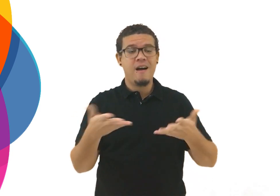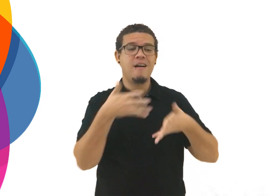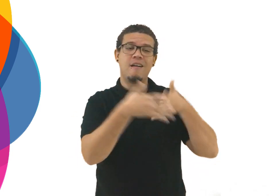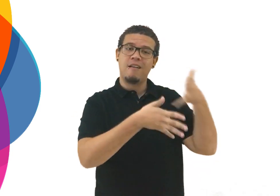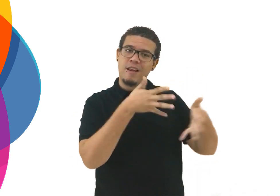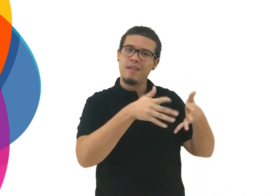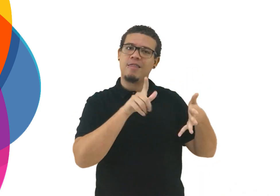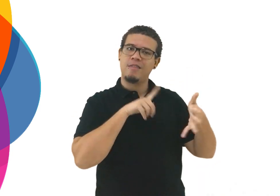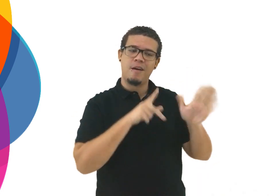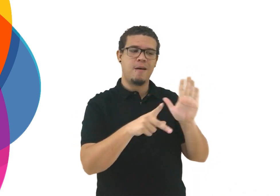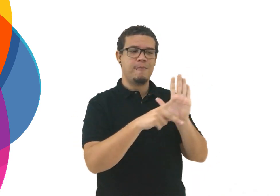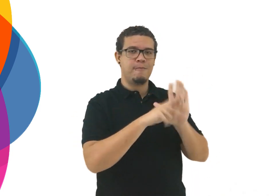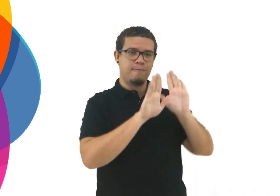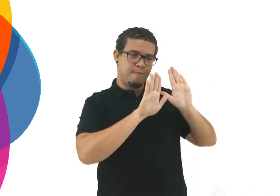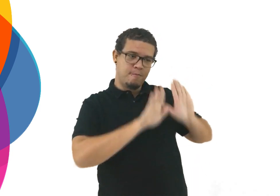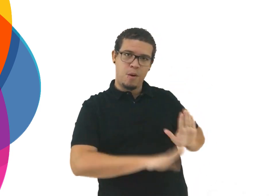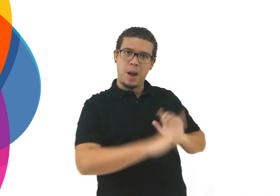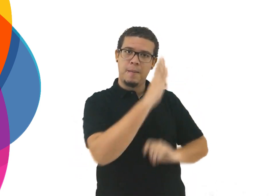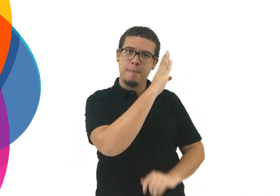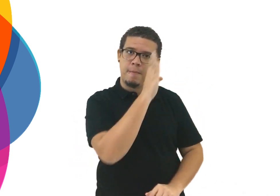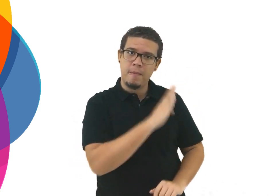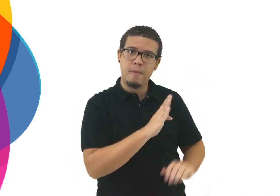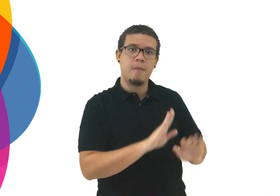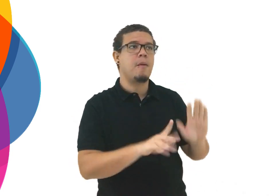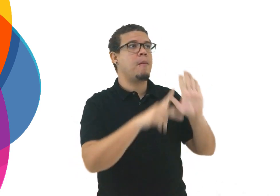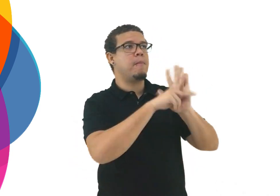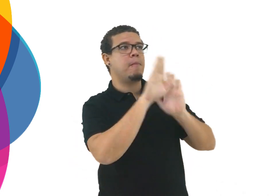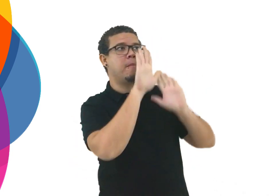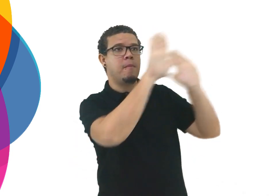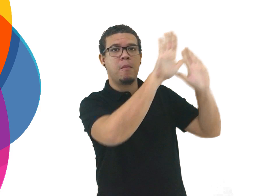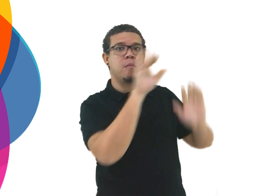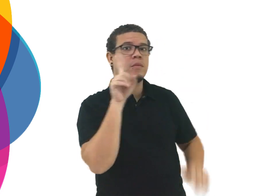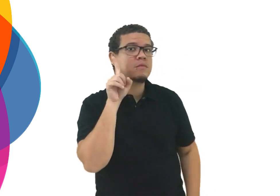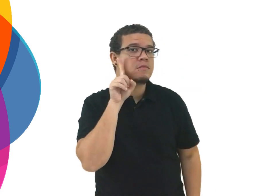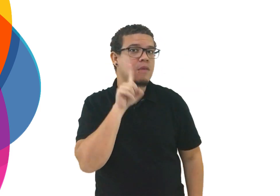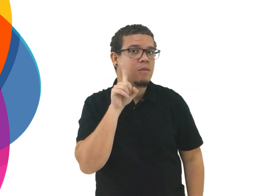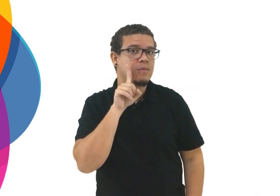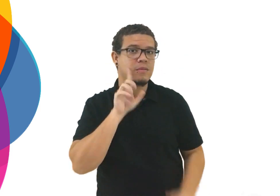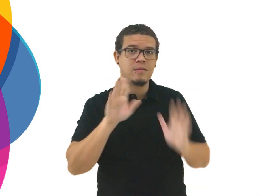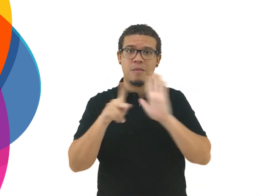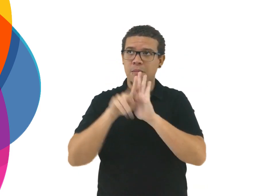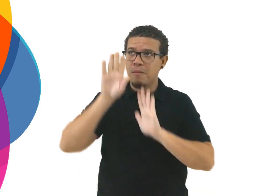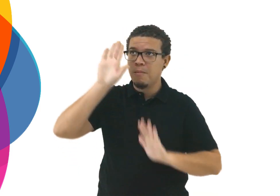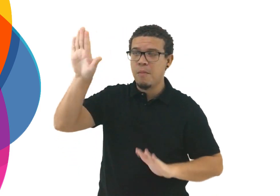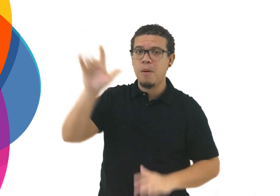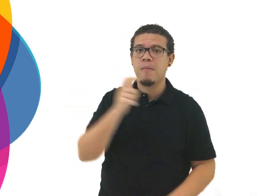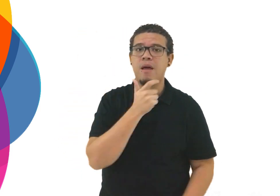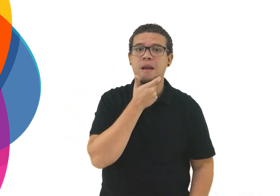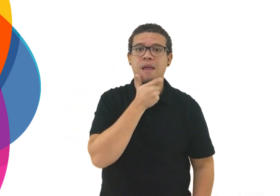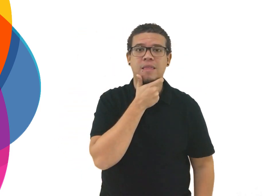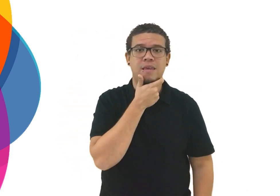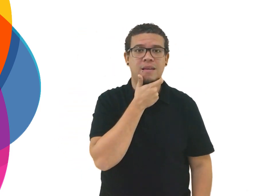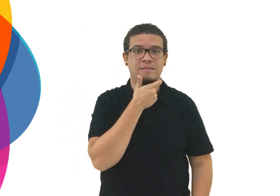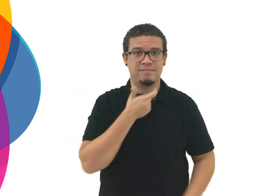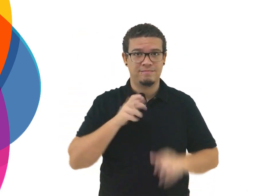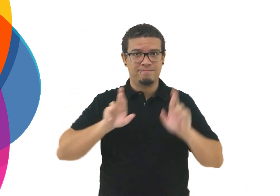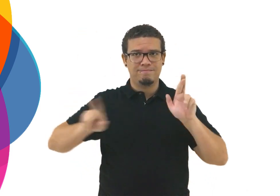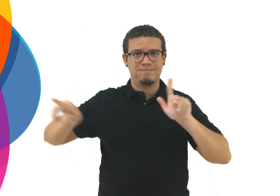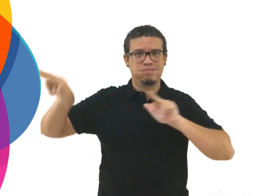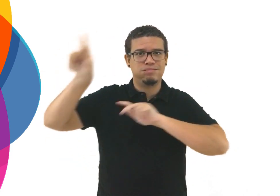diferente? Portanto, a língua de sinais ela não é universal. A língua de sinais, cada país tem